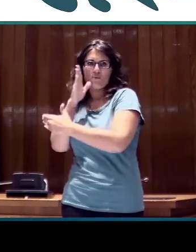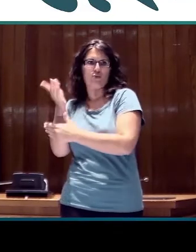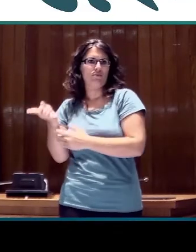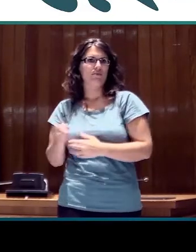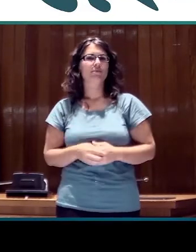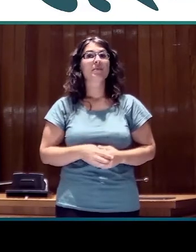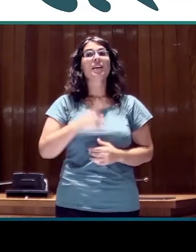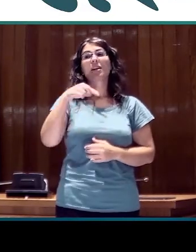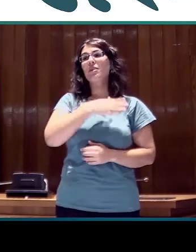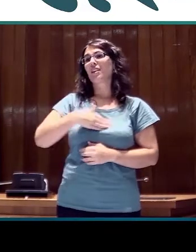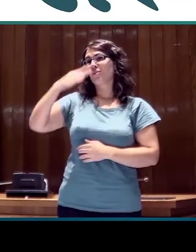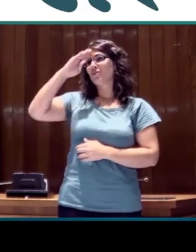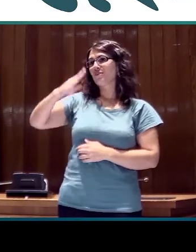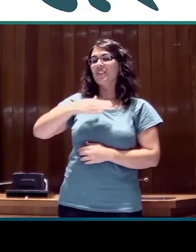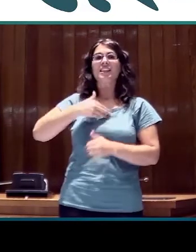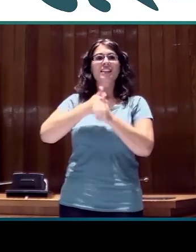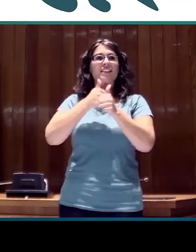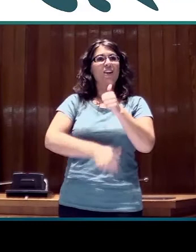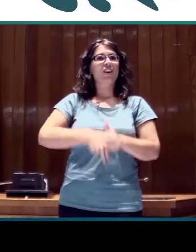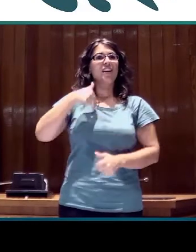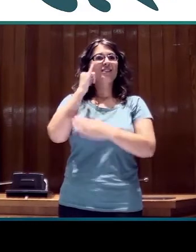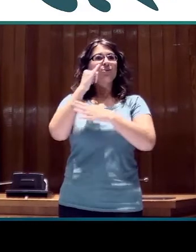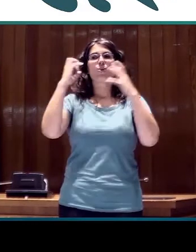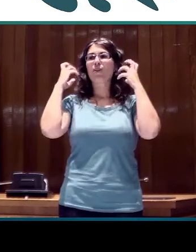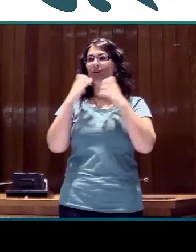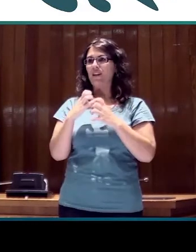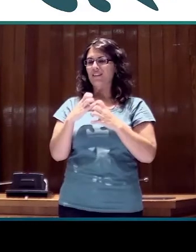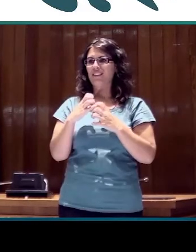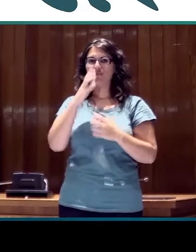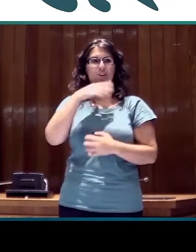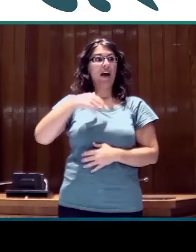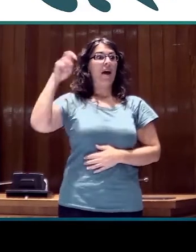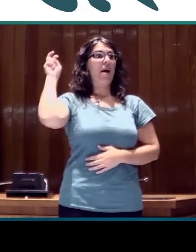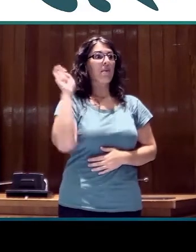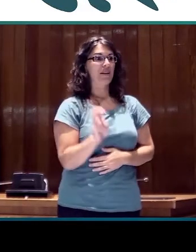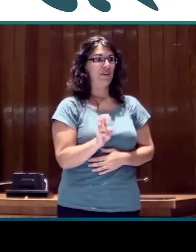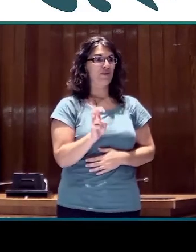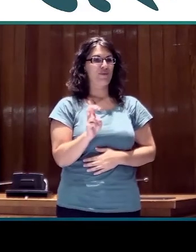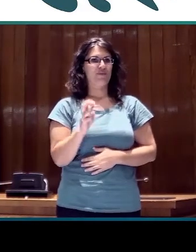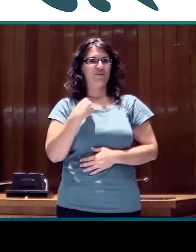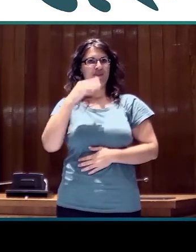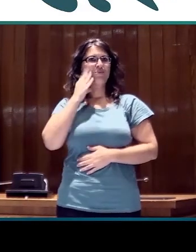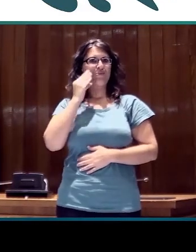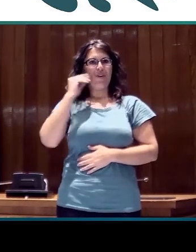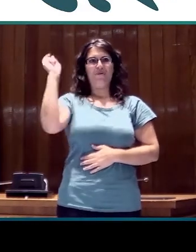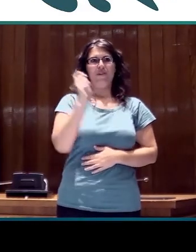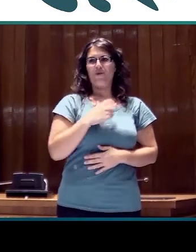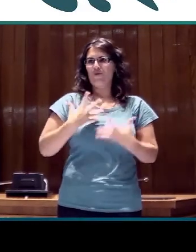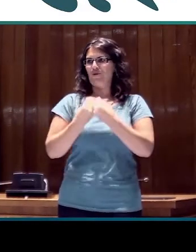saludar al secretario general del instituto Cervantes a Rafael Rodríguez ponga que ha tenido la amabilidad de acompañarnos y que representa una